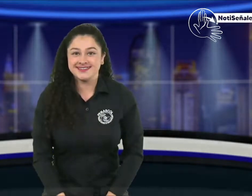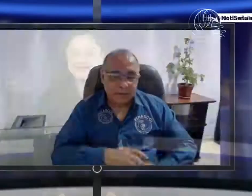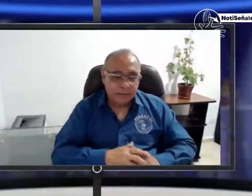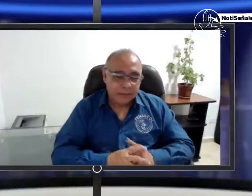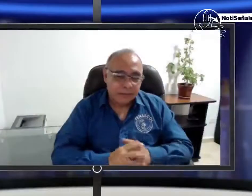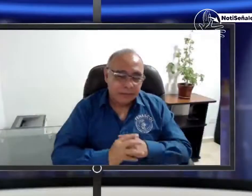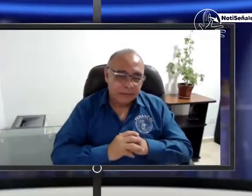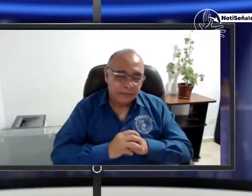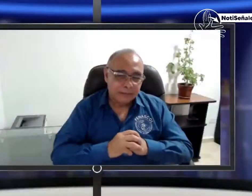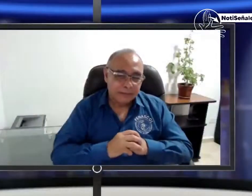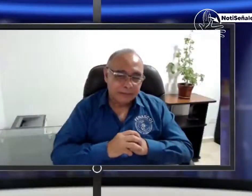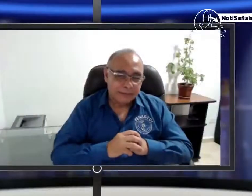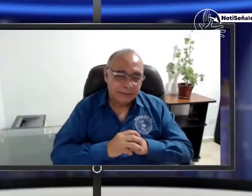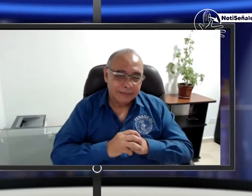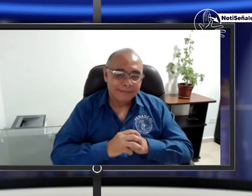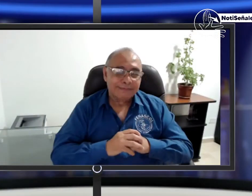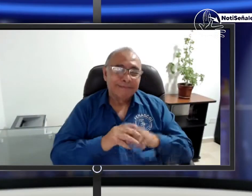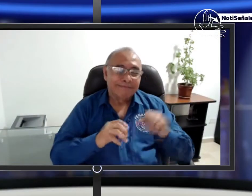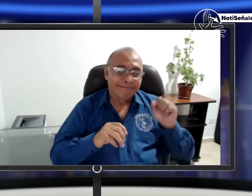podemos que